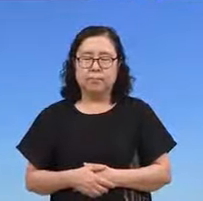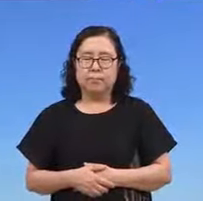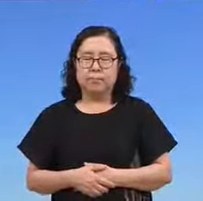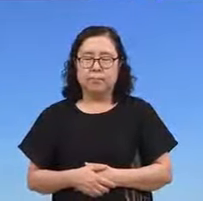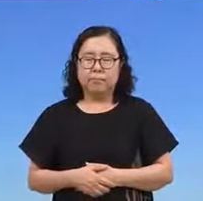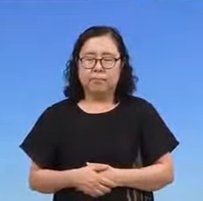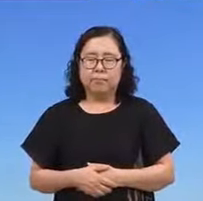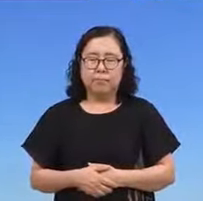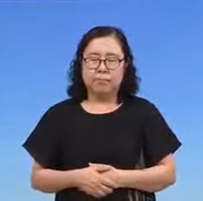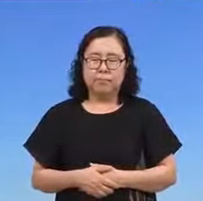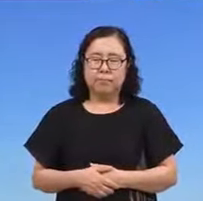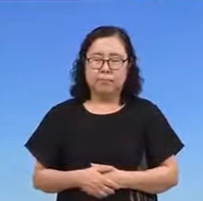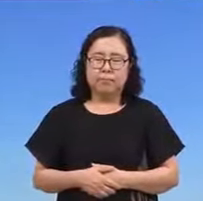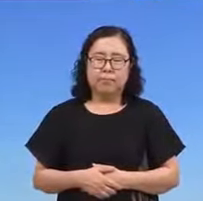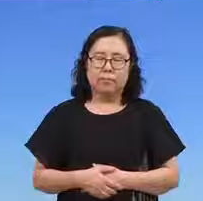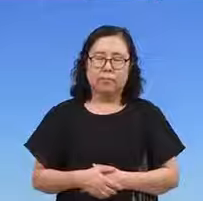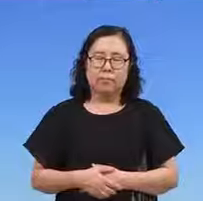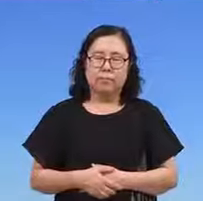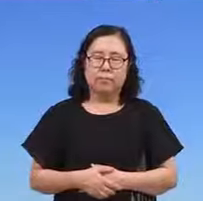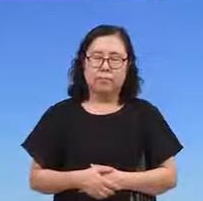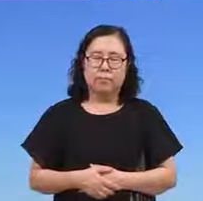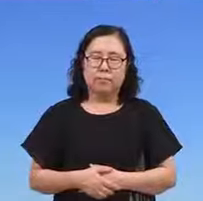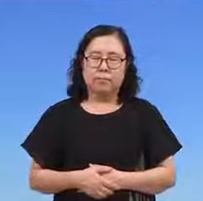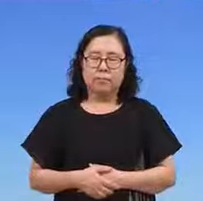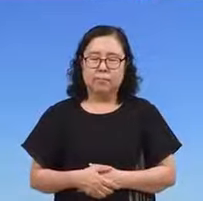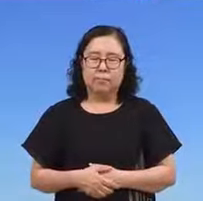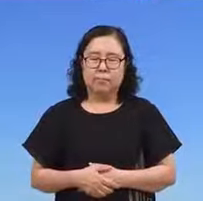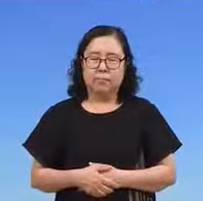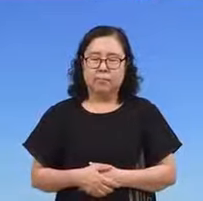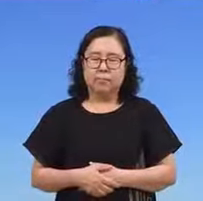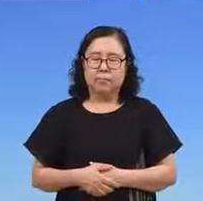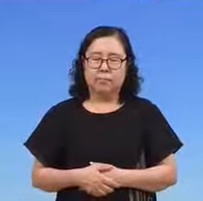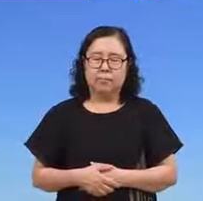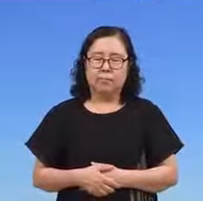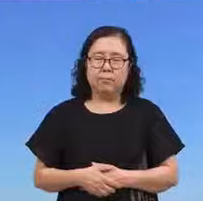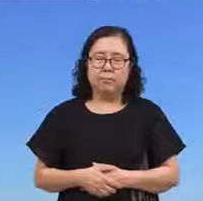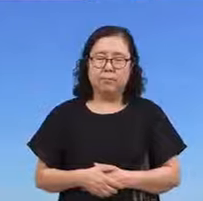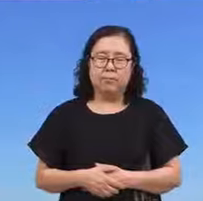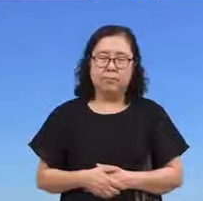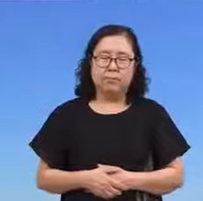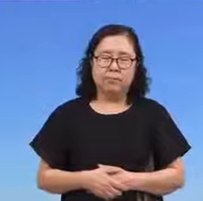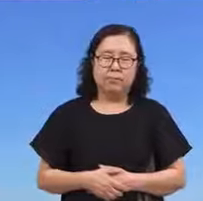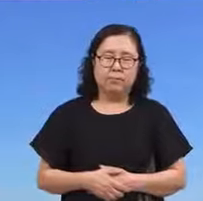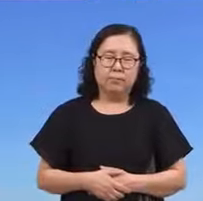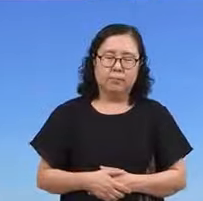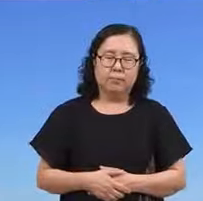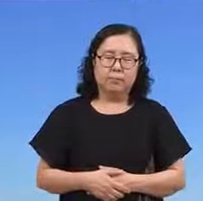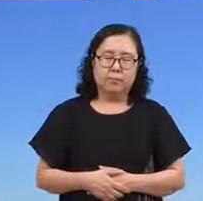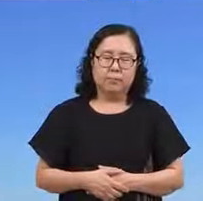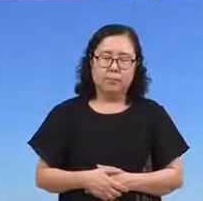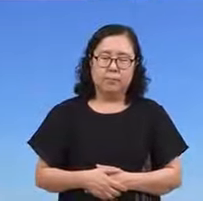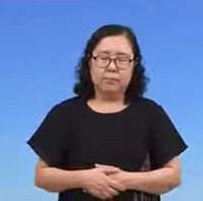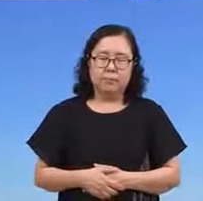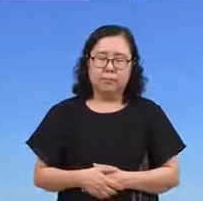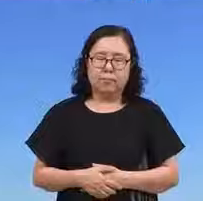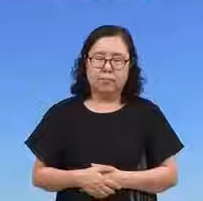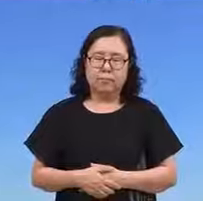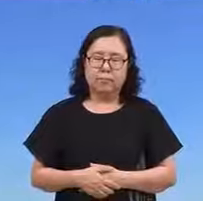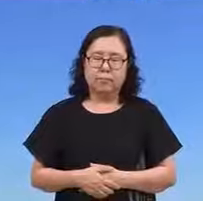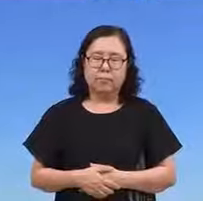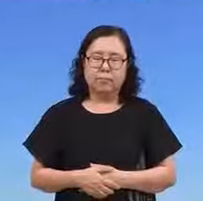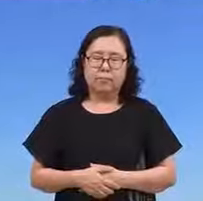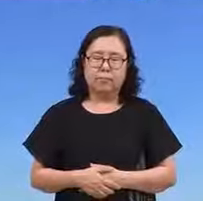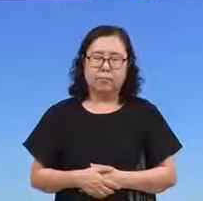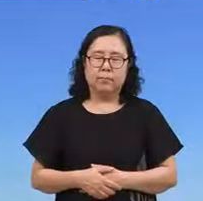그 초라한 광야에서 야곱의 눈물을 닦아주시며 여호와께서 과연 여기 계시거늘 내가